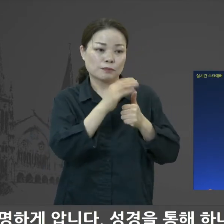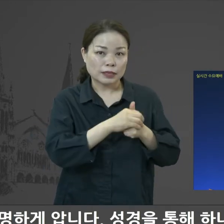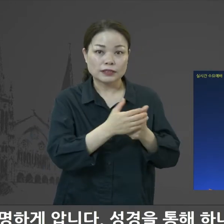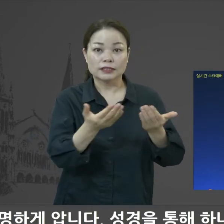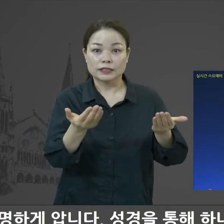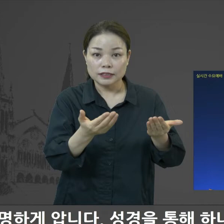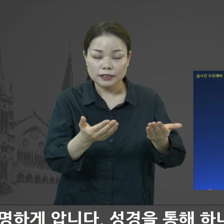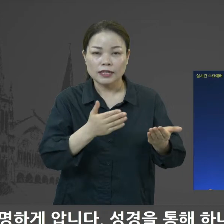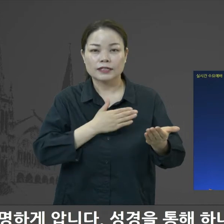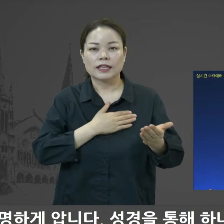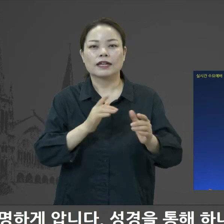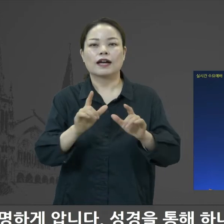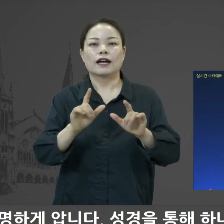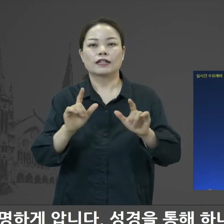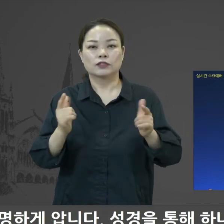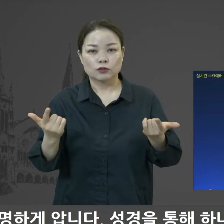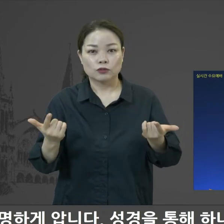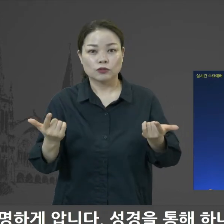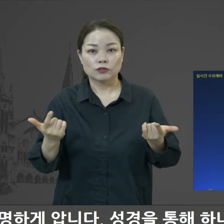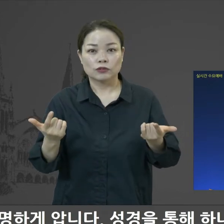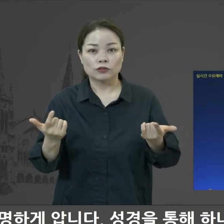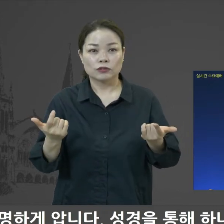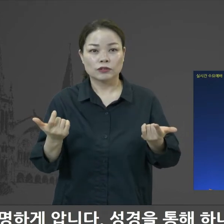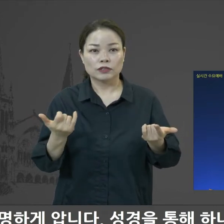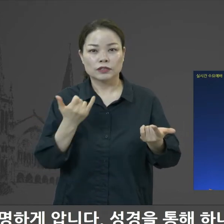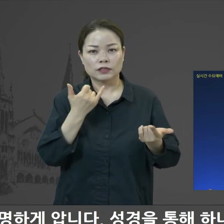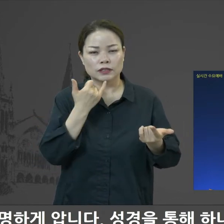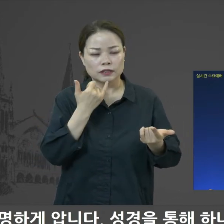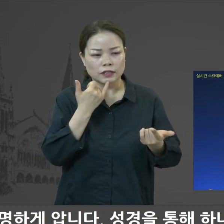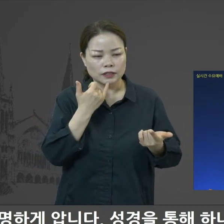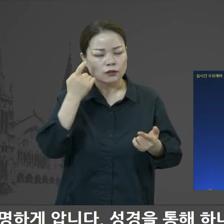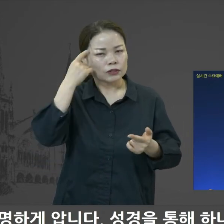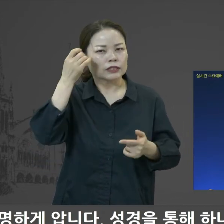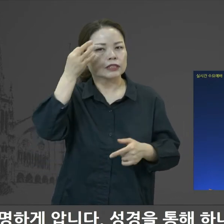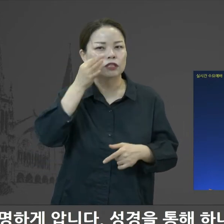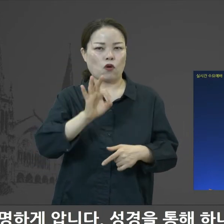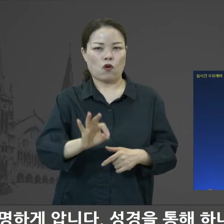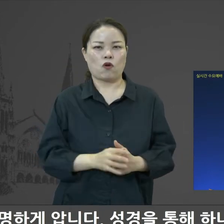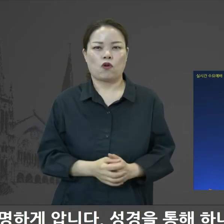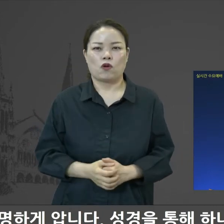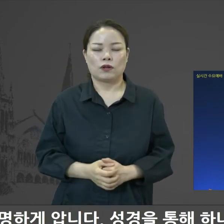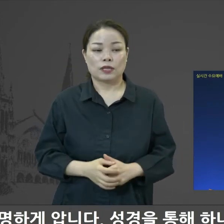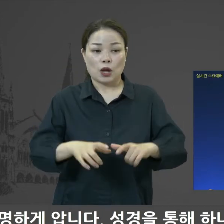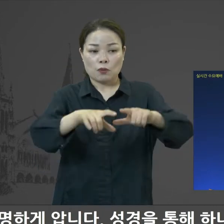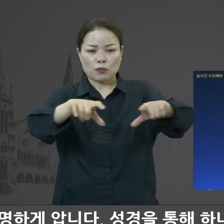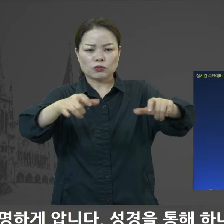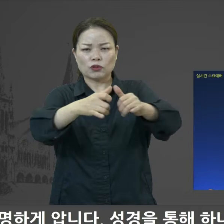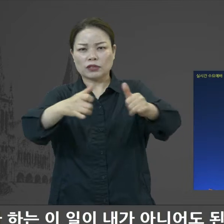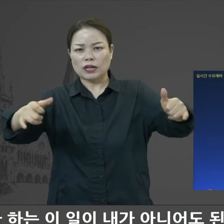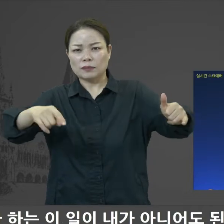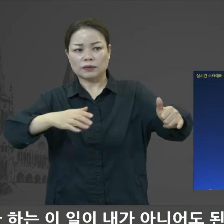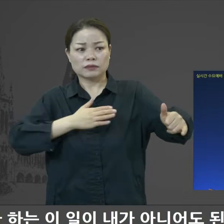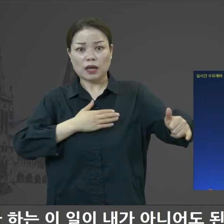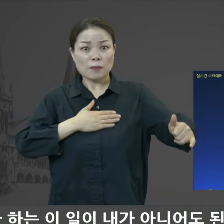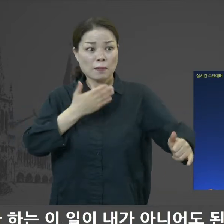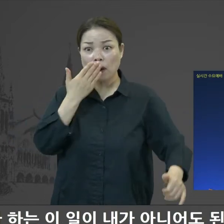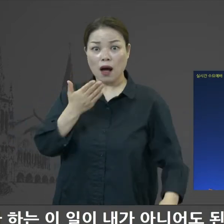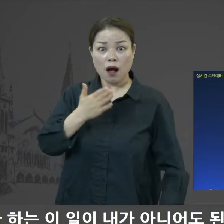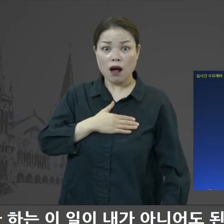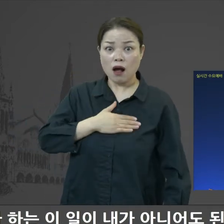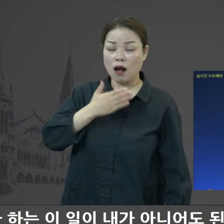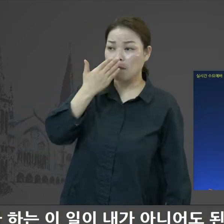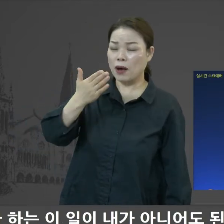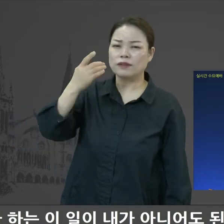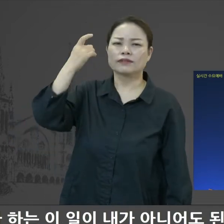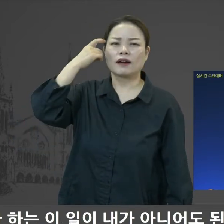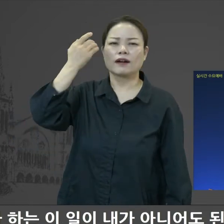일이 내가 아니어도 된다. 이것을 인정할 수 있게 되는 거죠. 보통의 사람들은 이건 나만이 할 수 있는 일이야 이런